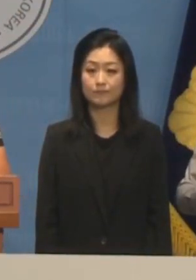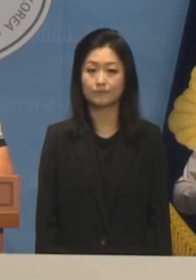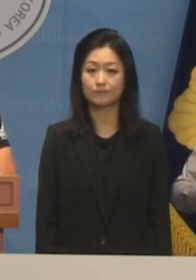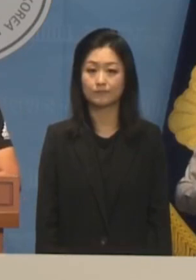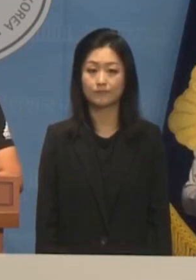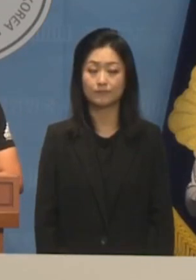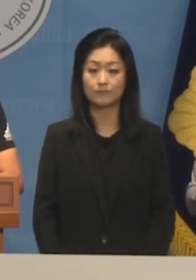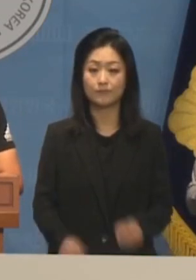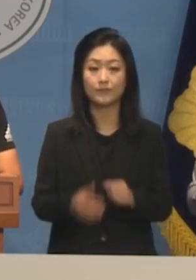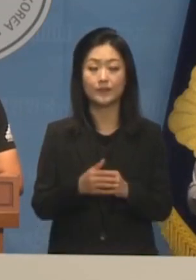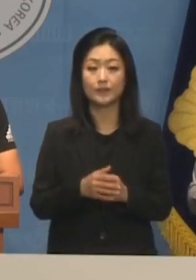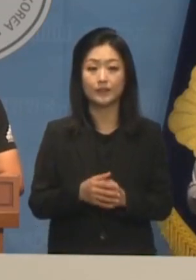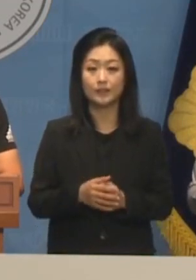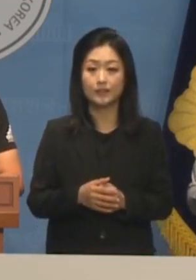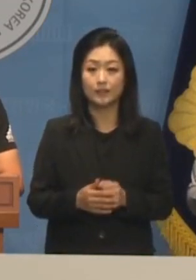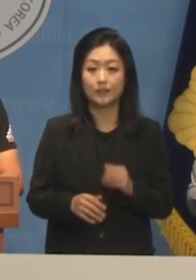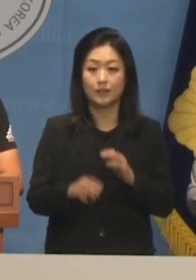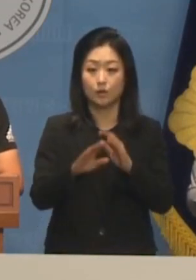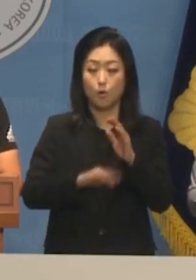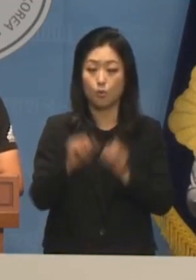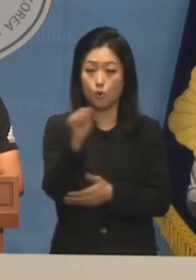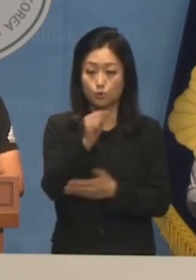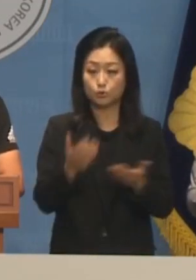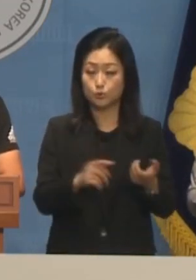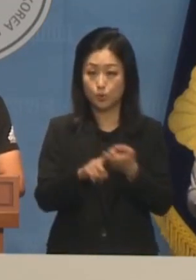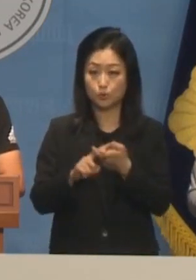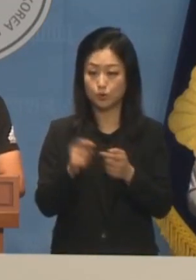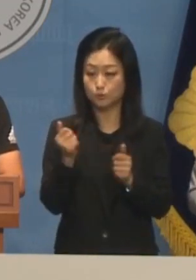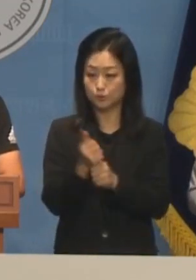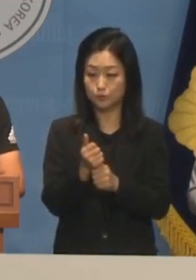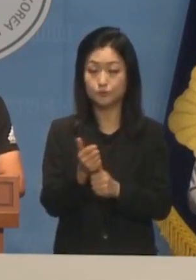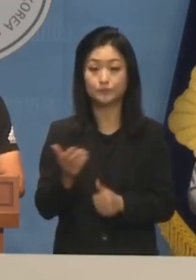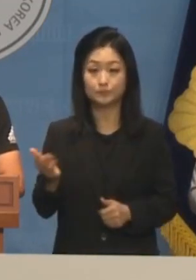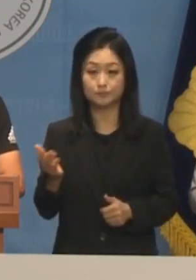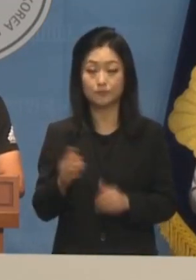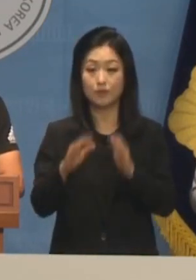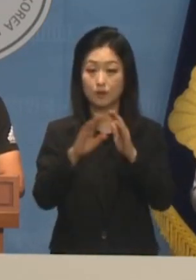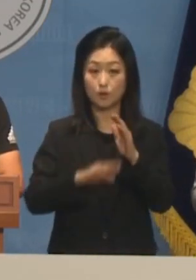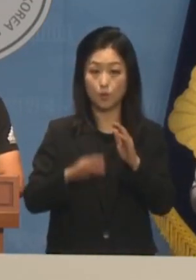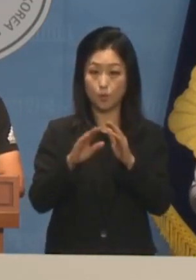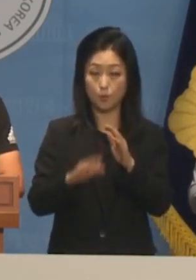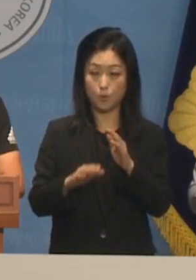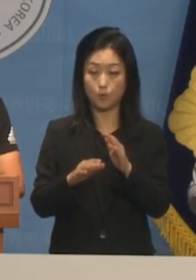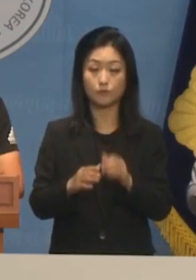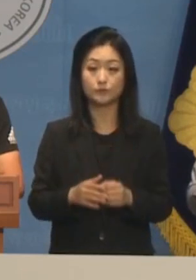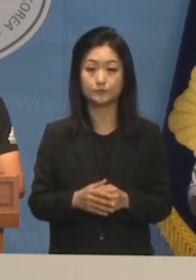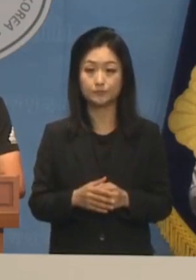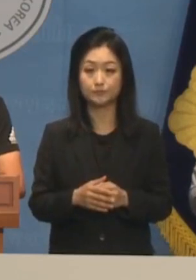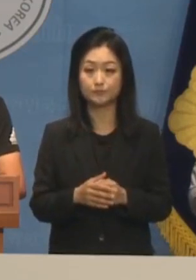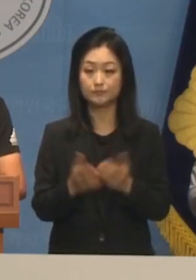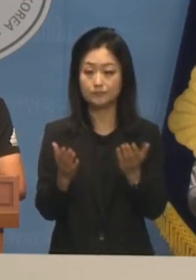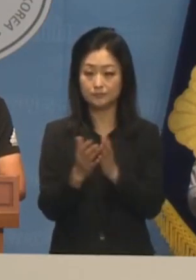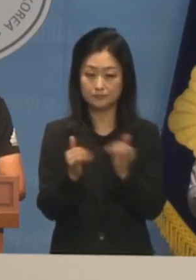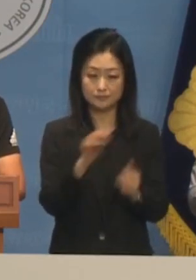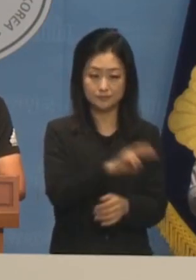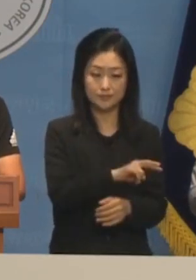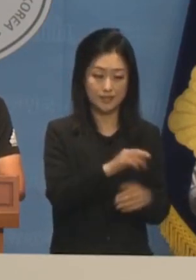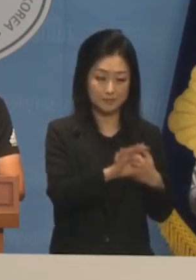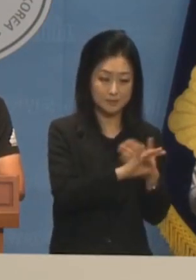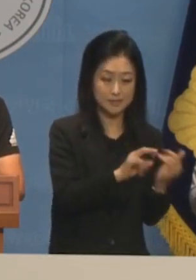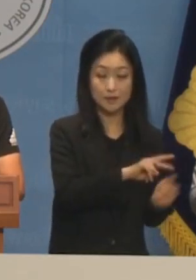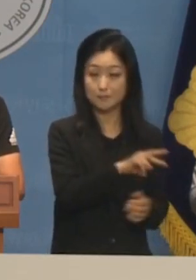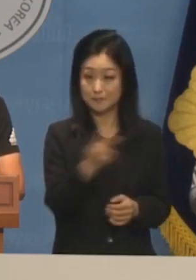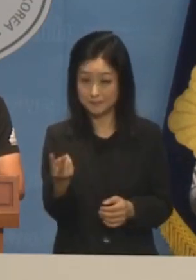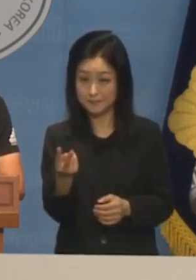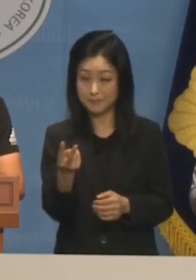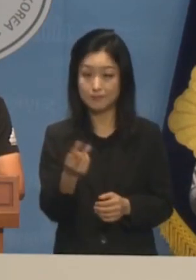네, 공공운수노조 부위원장 김선종입니다. 저는 정부의 공공부문 정규직 전환 정책으로 공공기관의 자회사에서 일하고